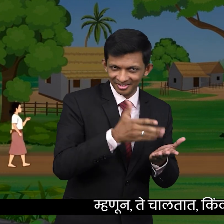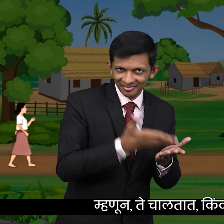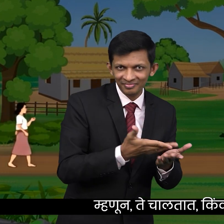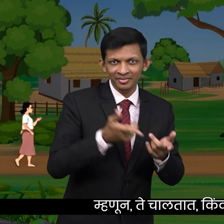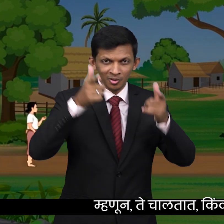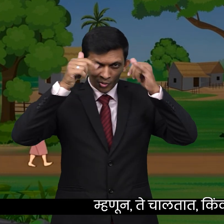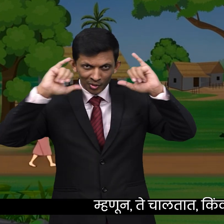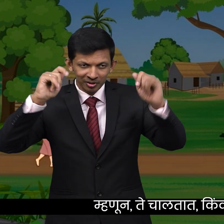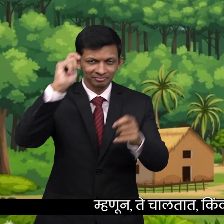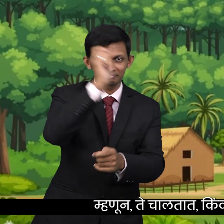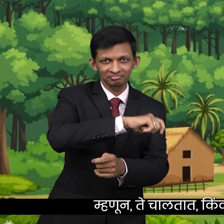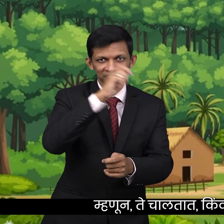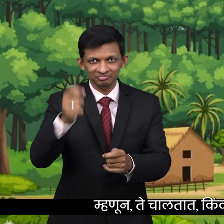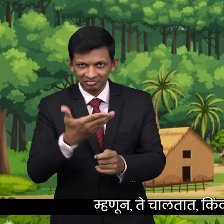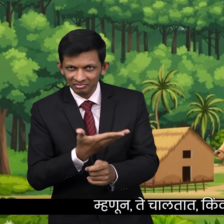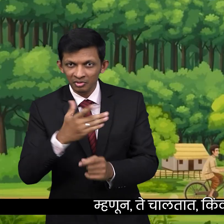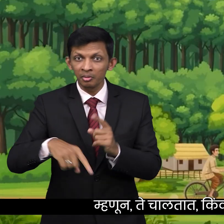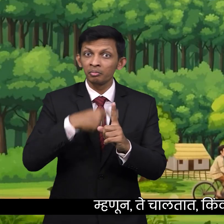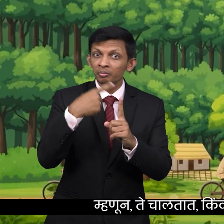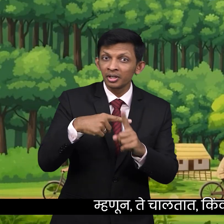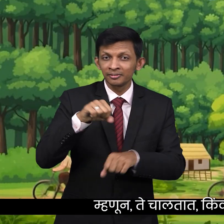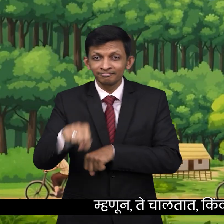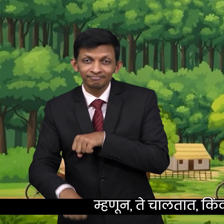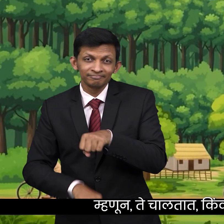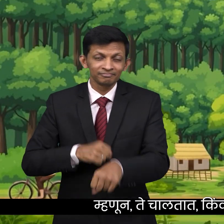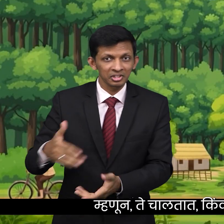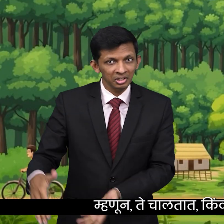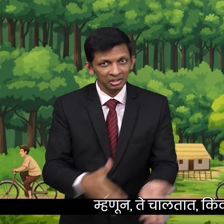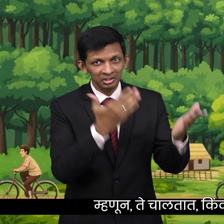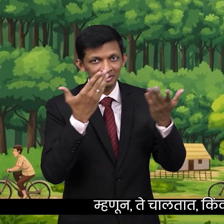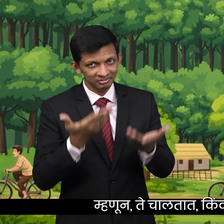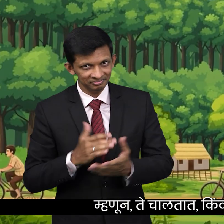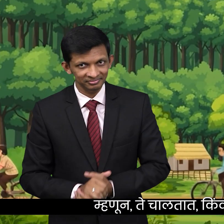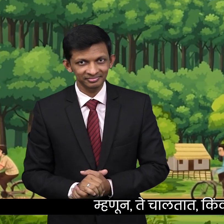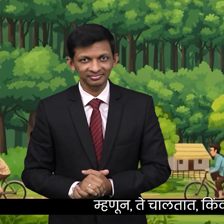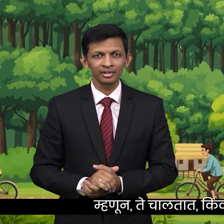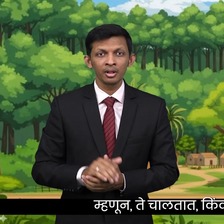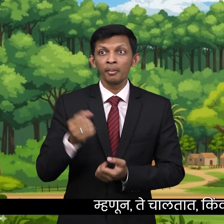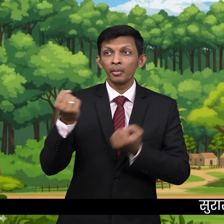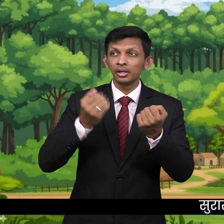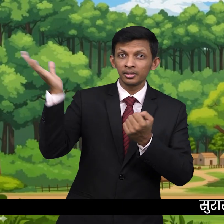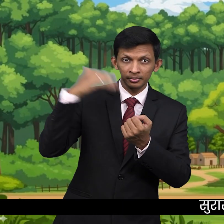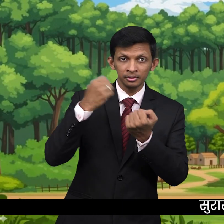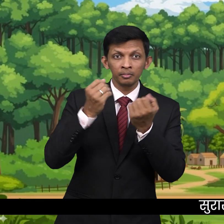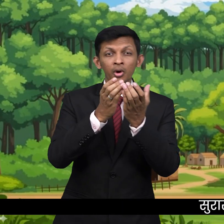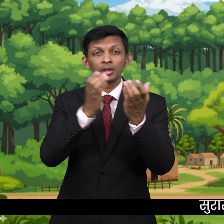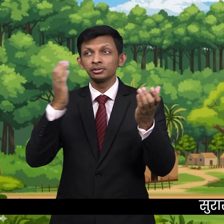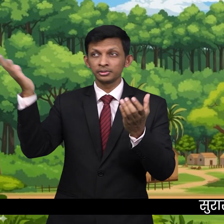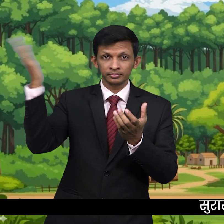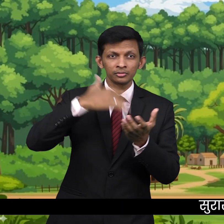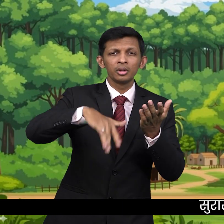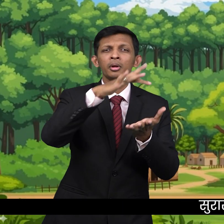म्हणून ते चालतात किंवा बैलगाड्या आणि सायकली वापरतात.